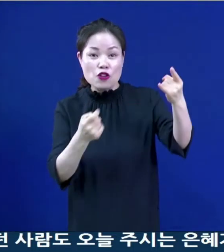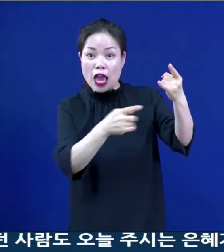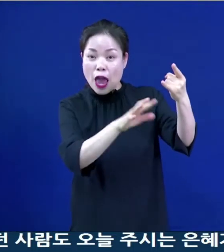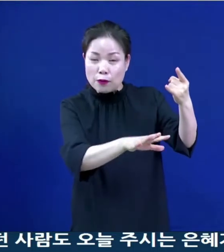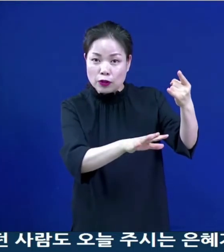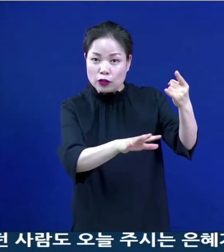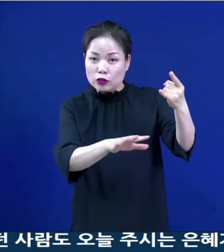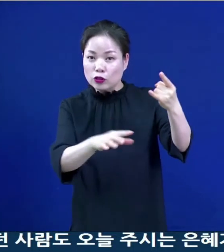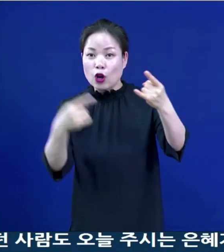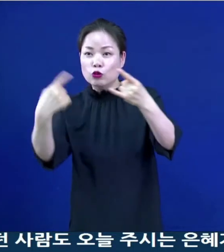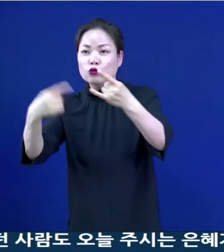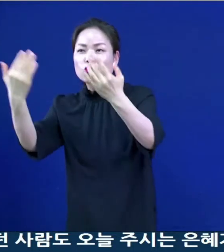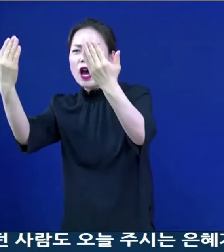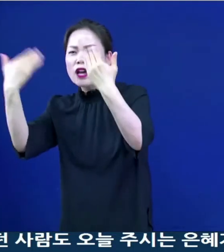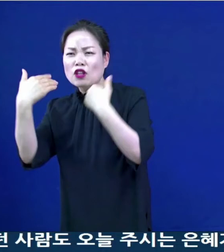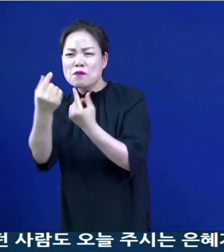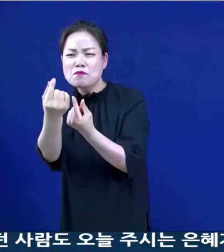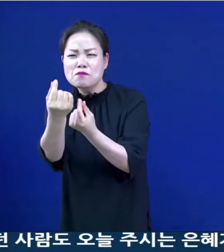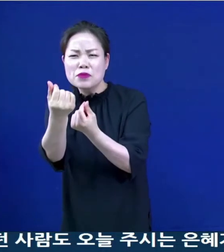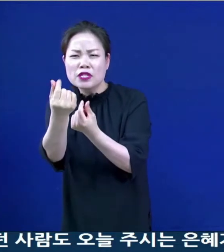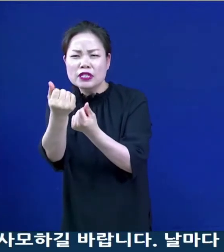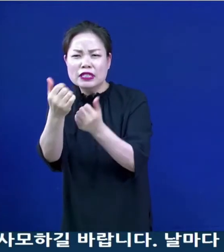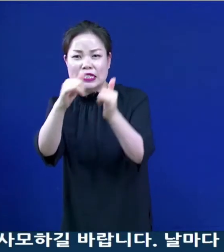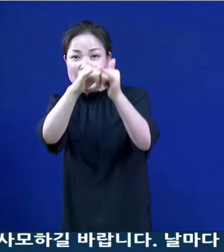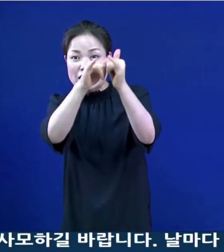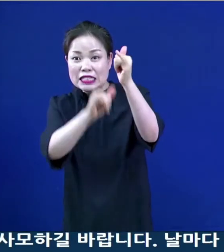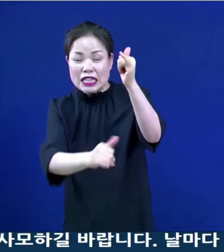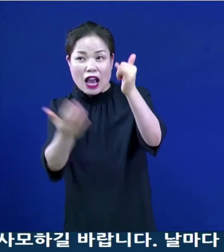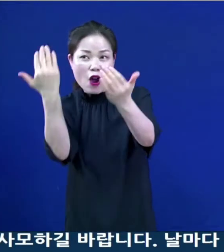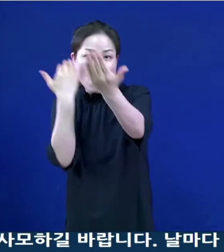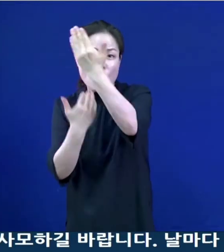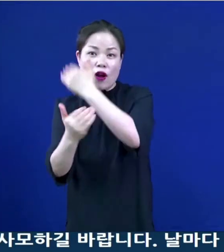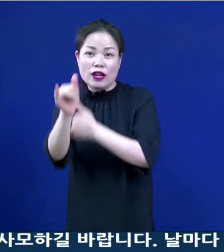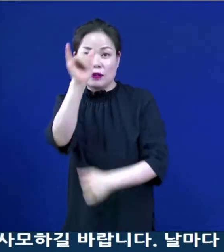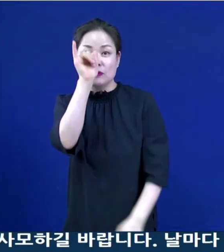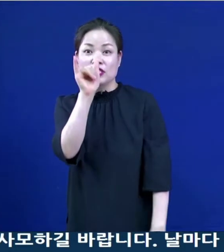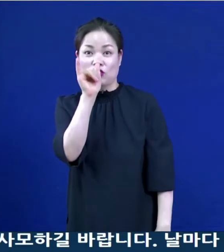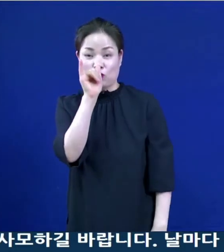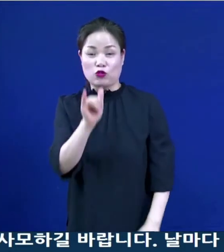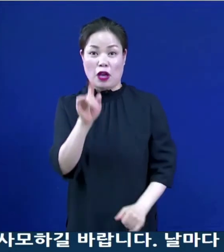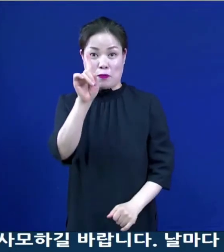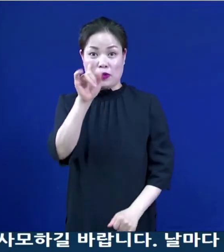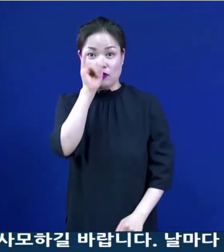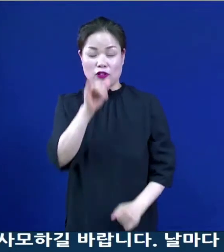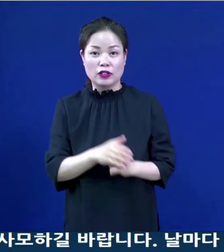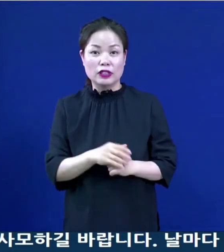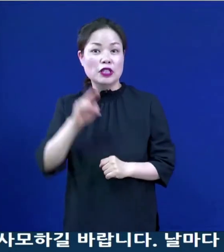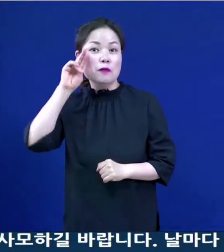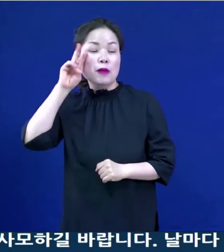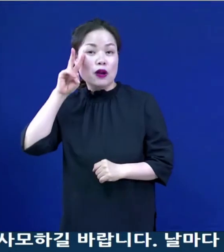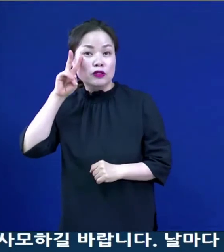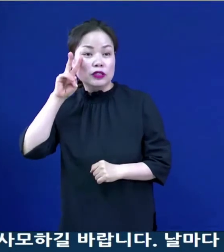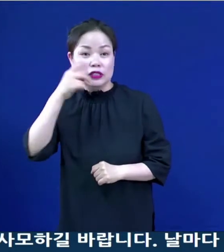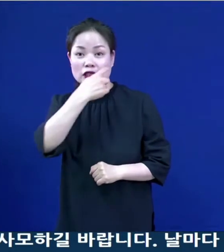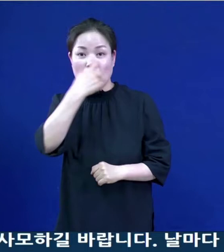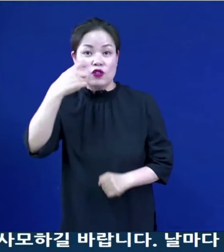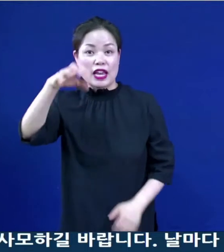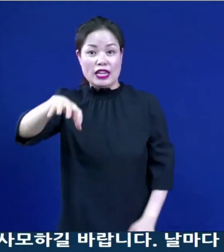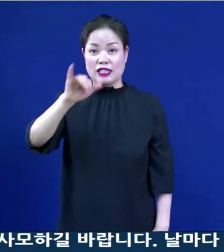에베소에서 두란노 서원과 비슷한 역사가 과거에 한 번 있었습니다. 그때도 바울이 그 현장에